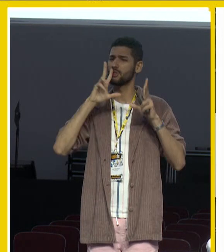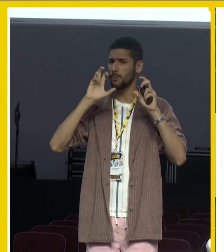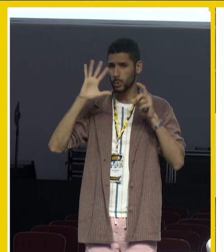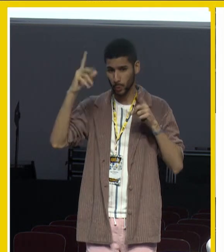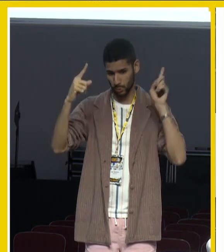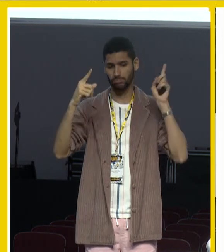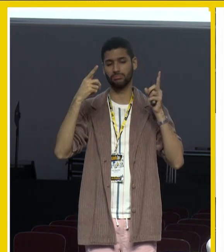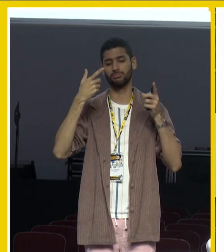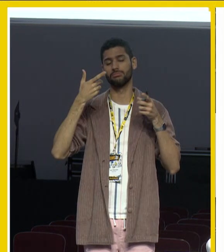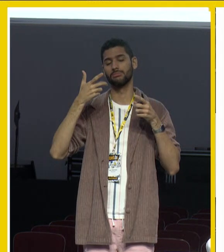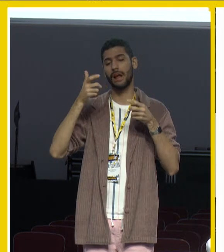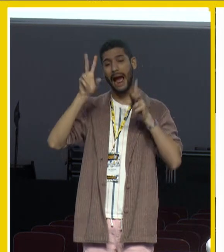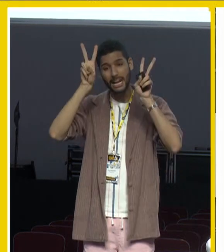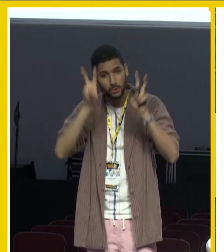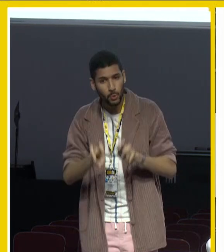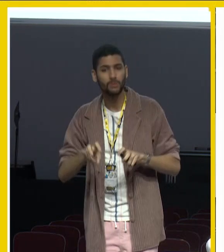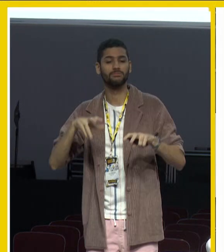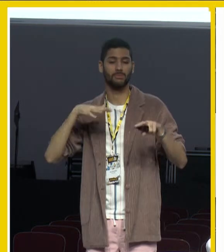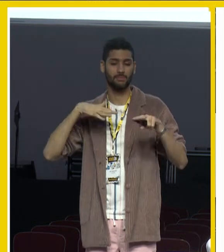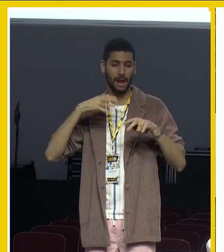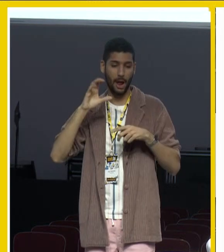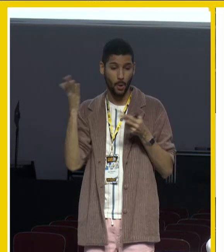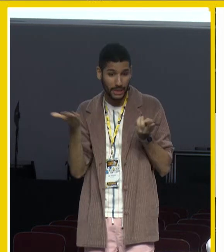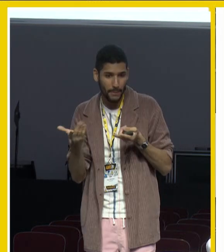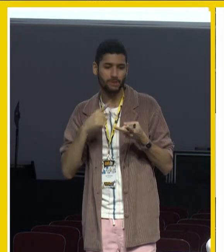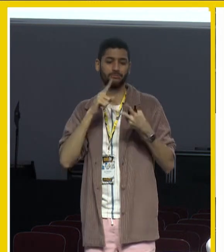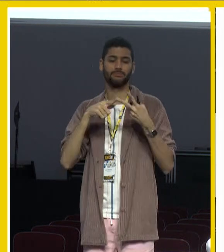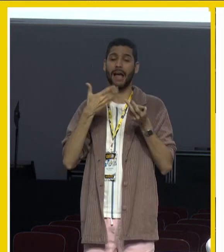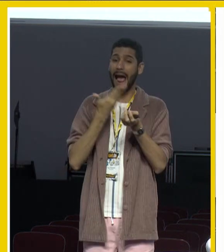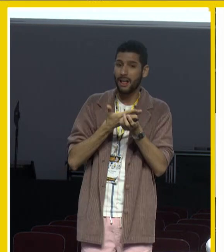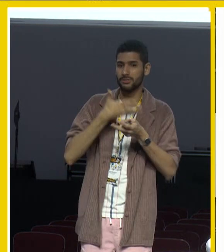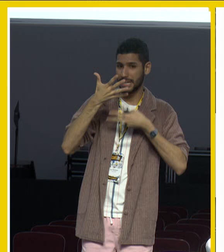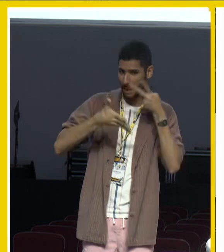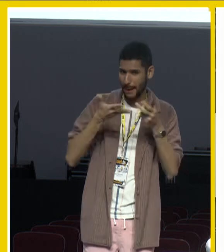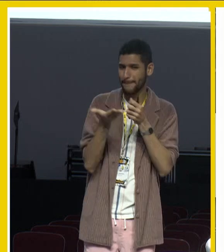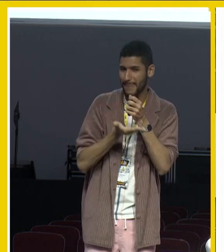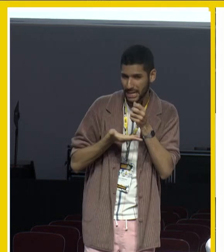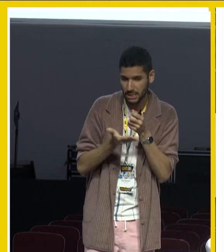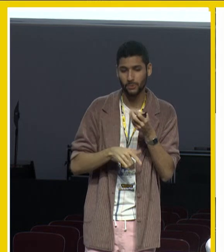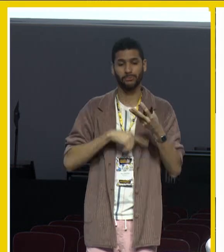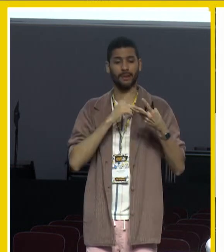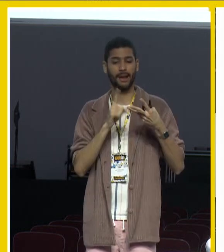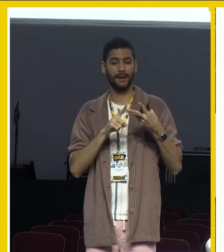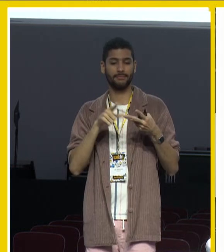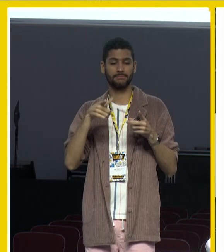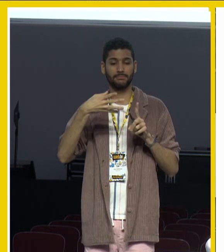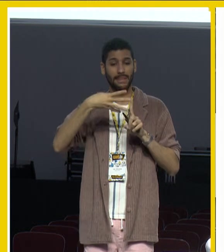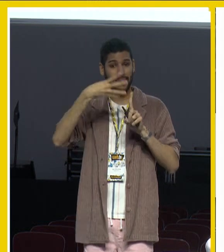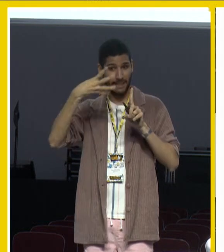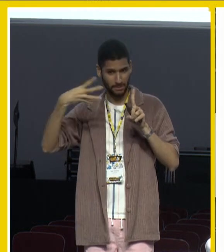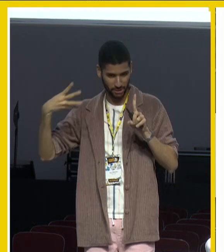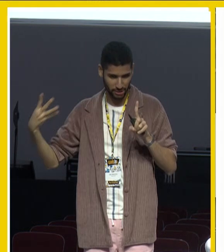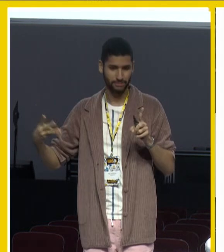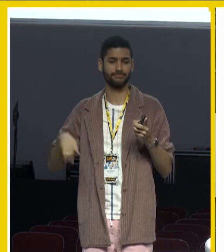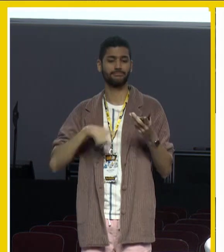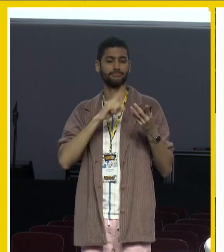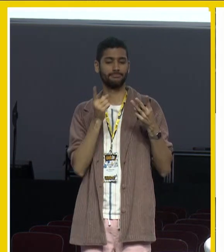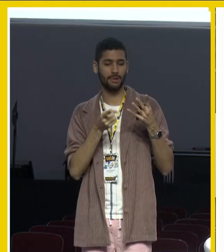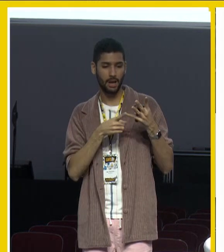respeito na verdade fala sobre tudo sobre todos os assuntos sobre aulas de libras também